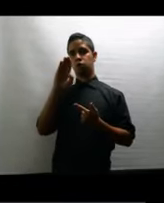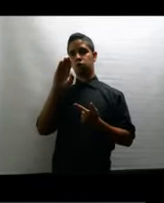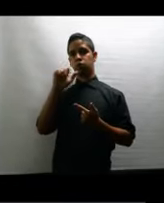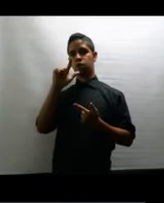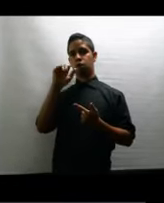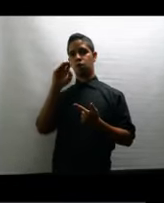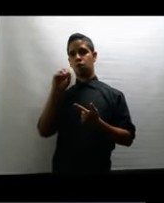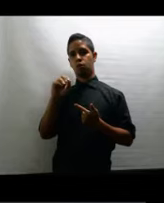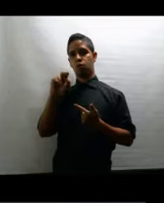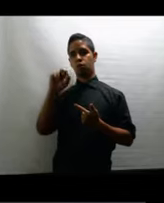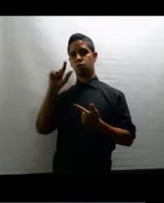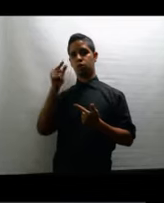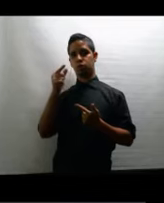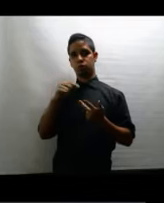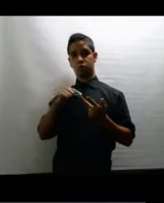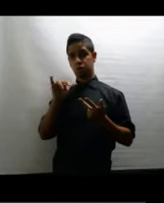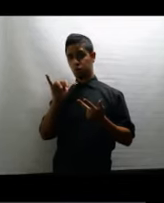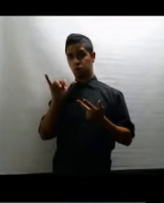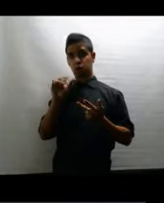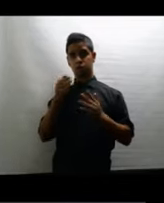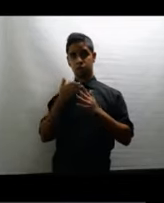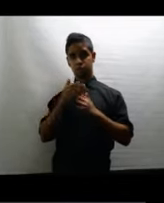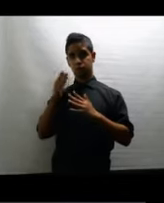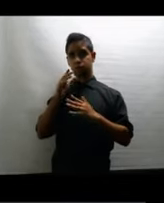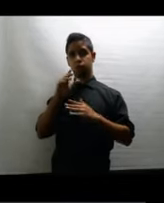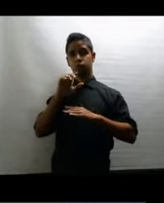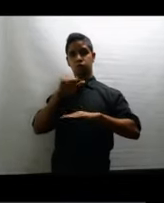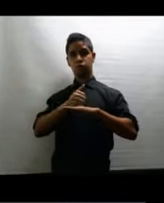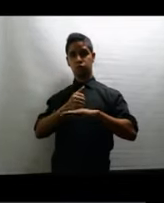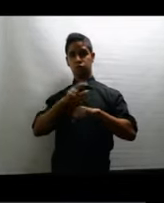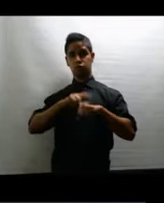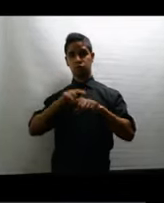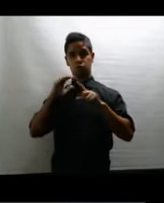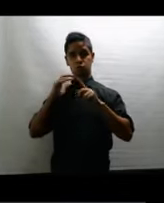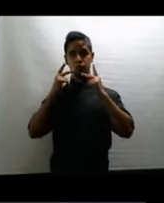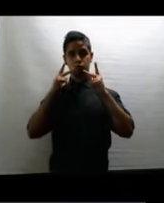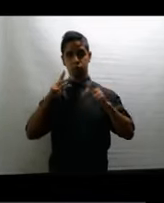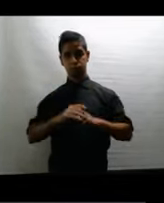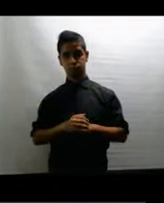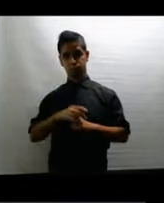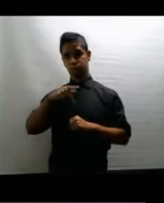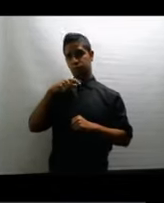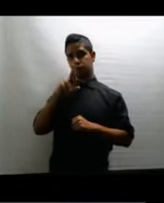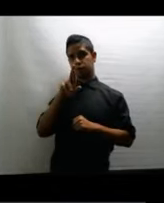cuarzoblanco.org y también, por supuesto, a través de la página de la Fundación Nacional para la Cultura Popular,